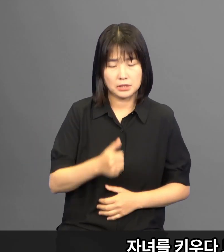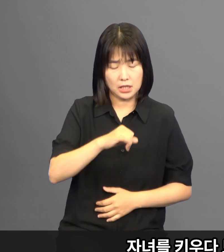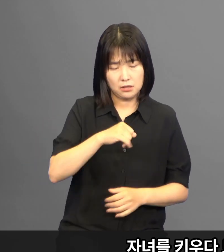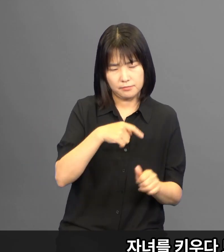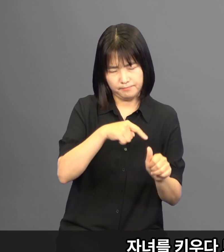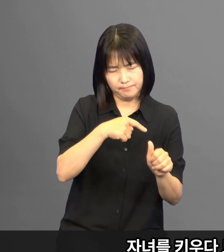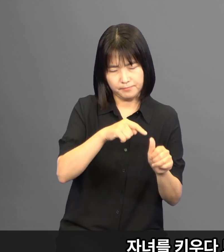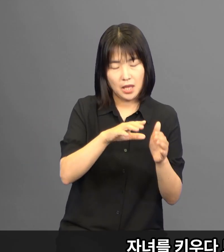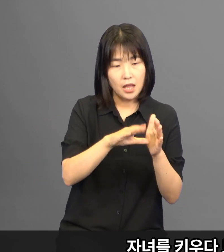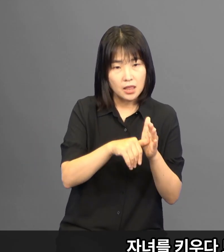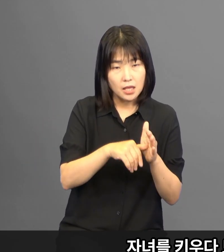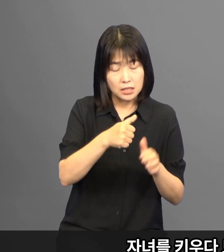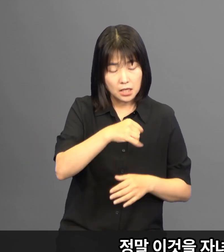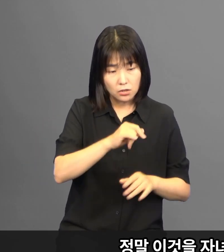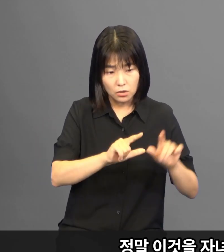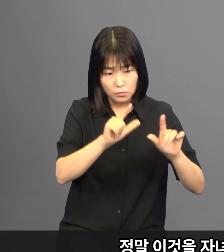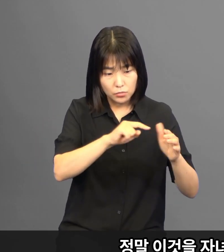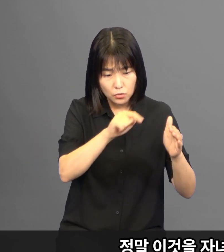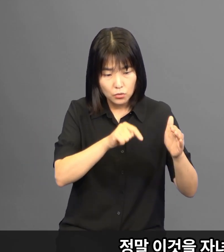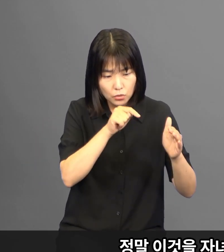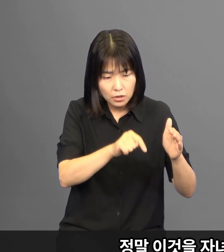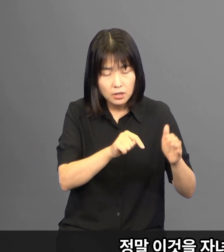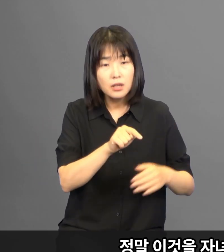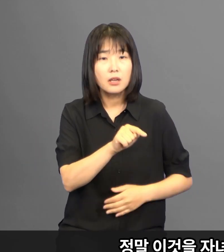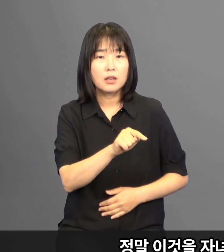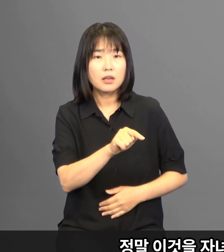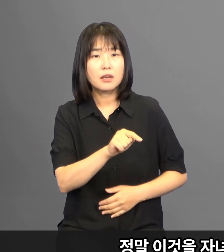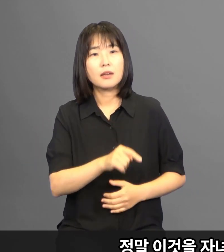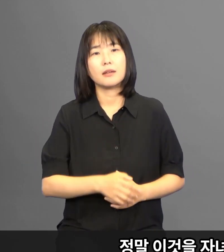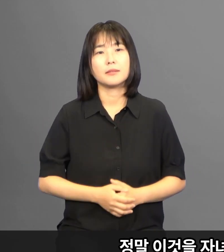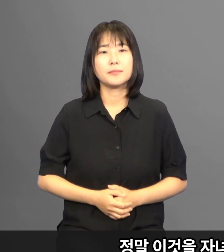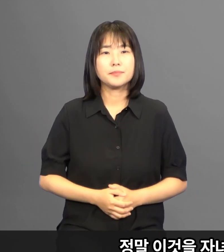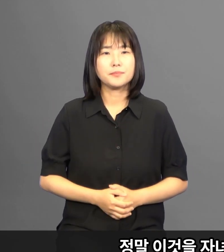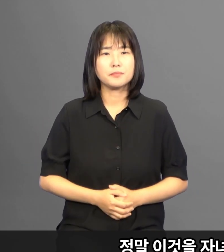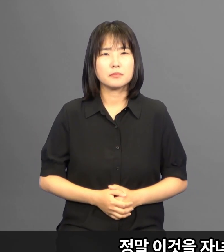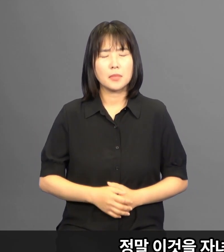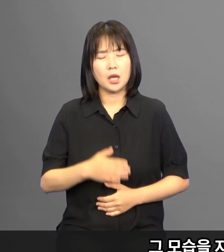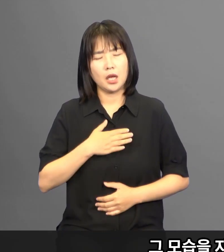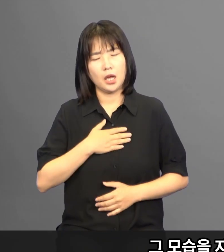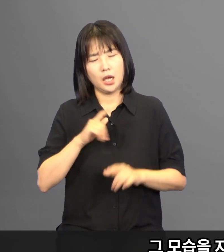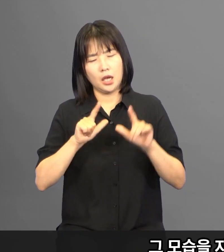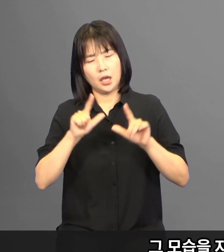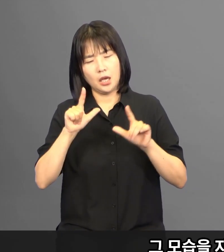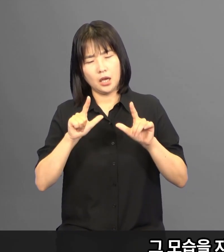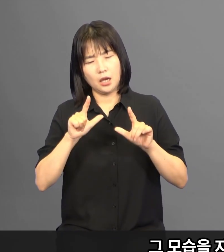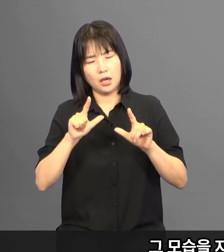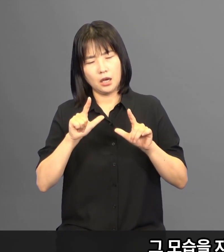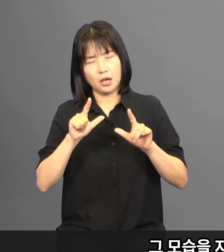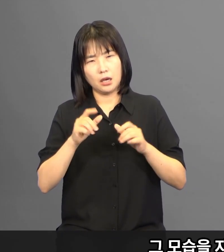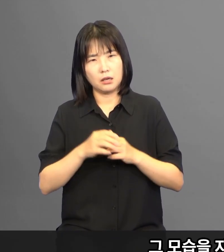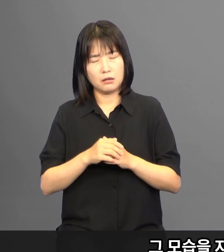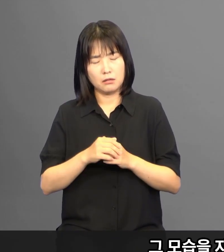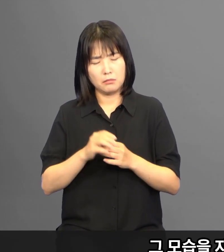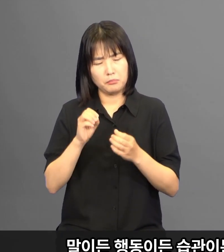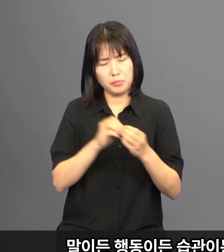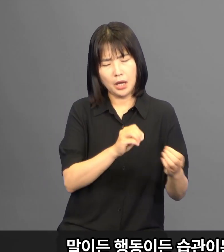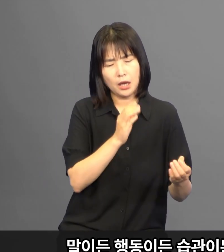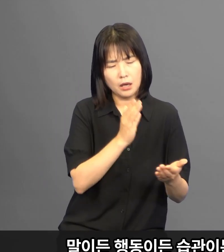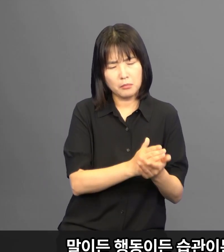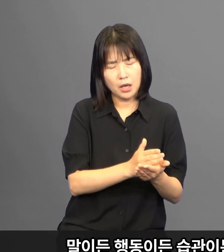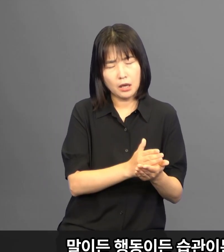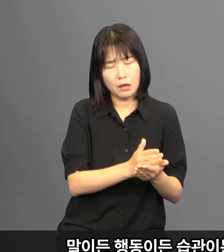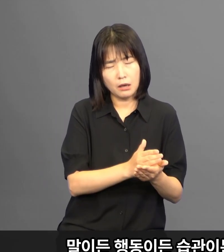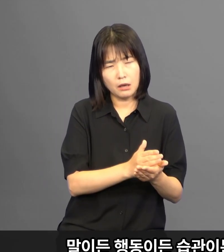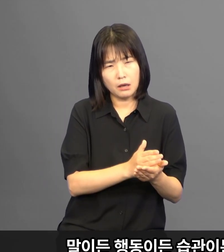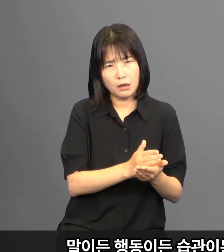모습 속에 정말 이것을 자녀가 닮지 않았으면 하는 그 모습을 자녀가 닮아 있을 때,